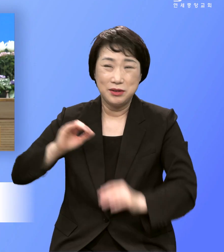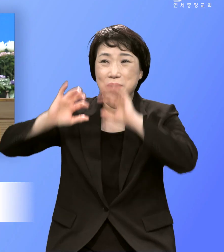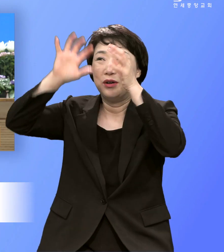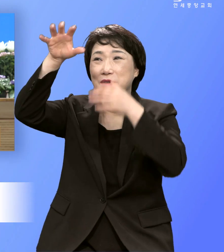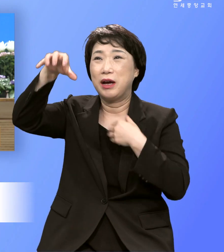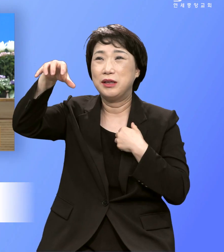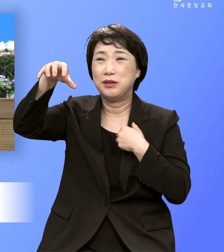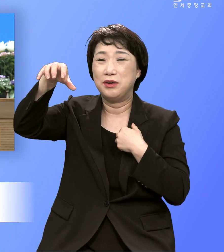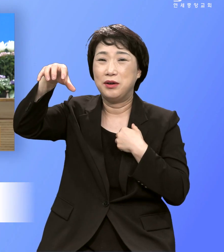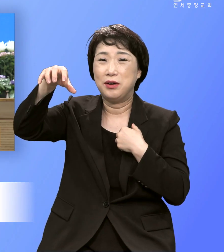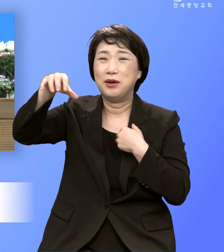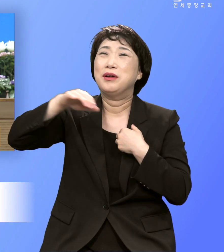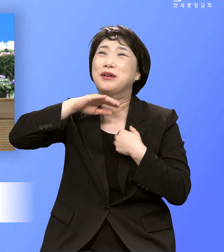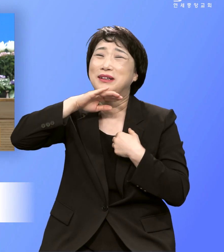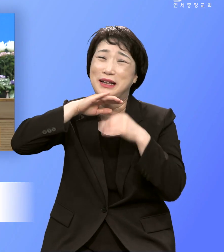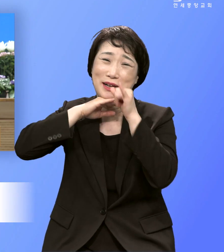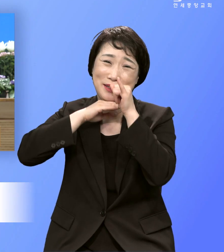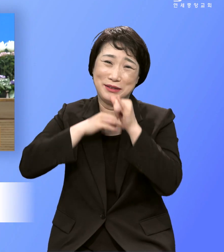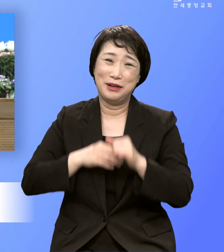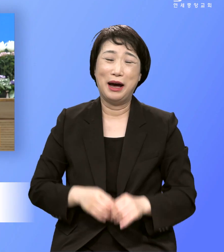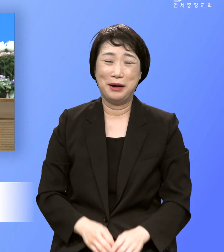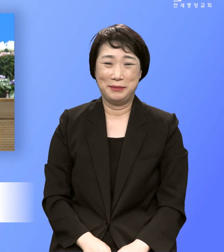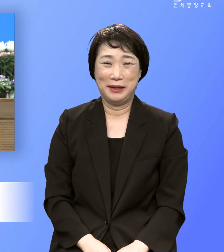천국에서 기다리잖아요.